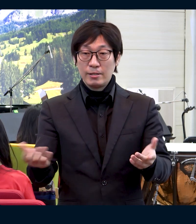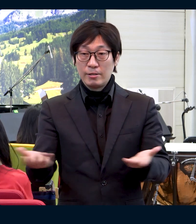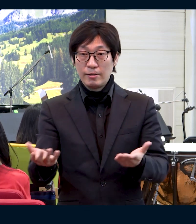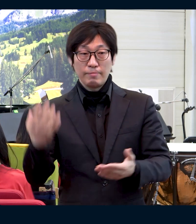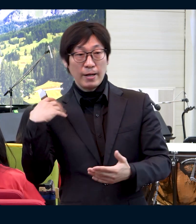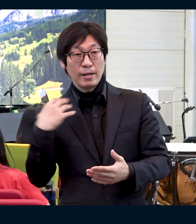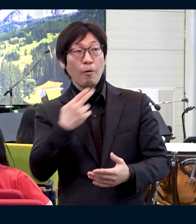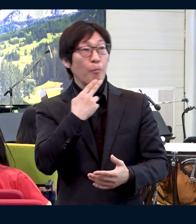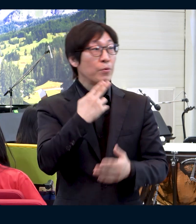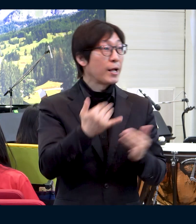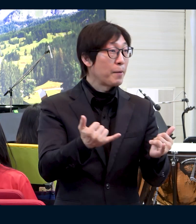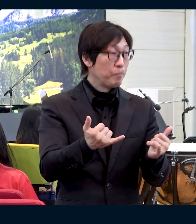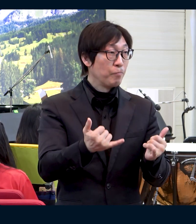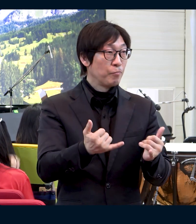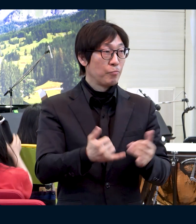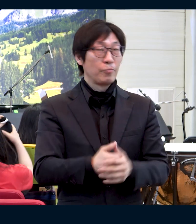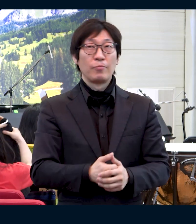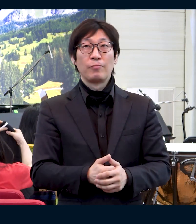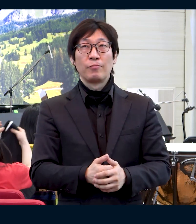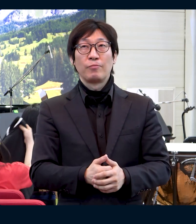분들은